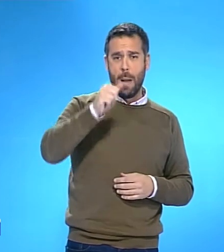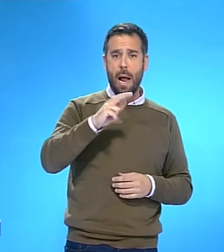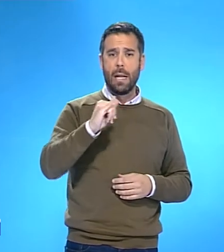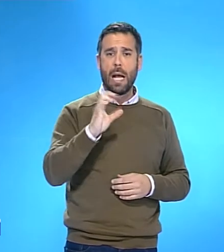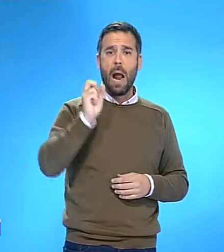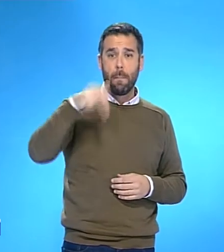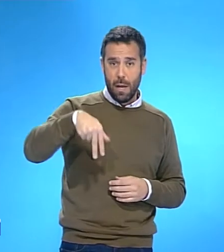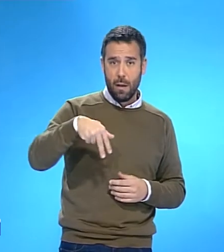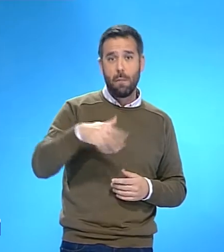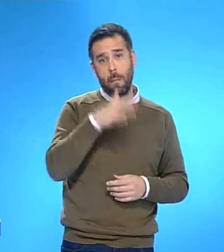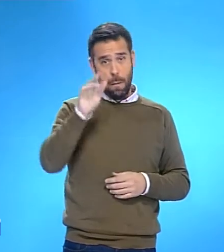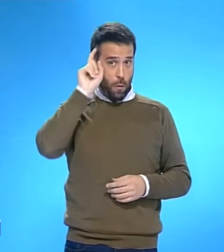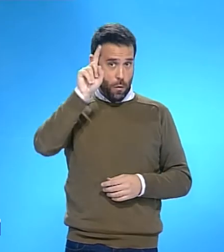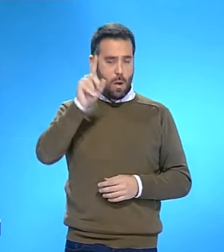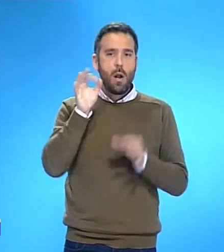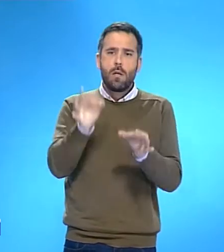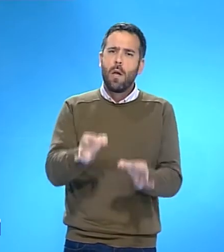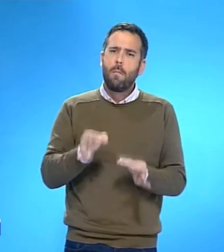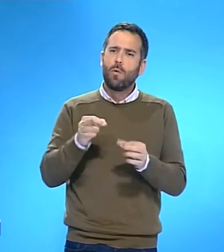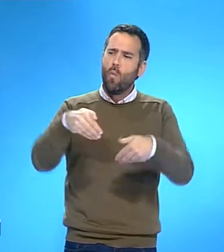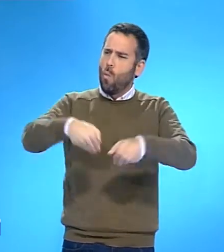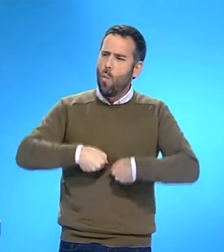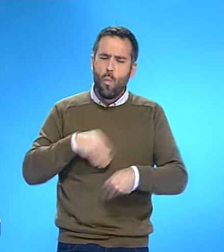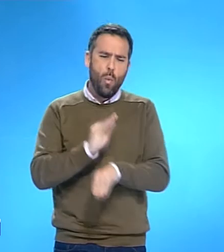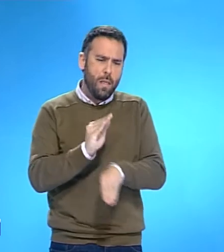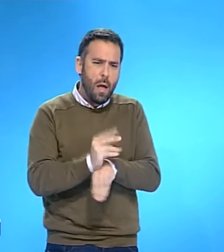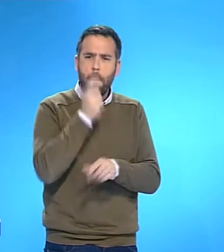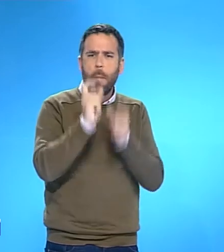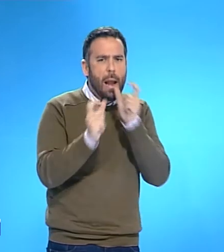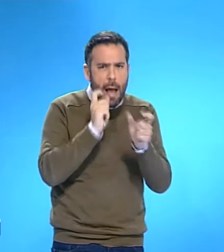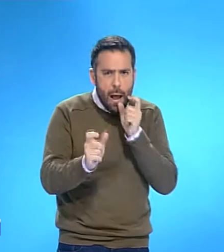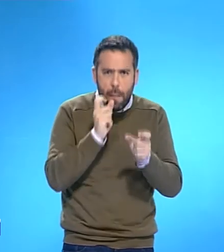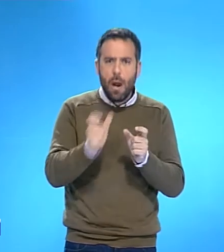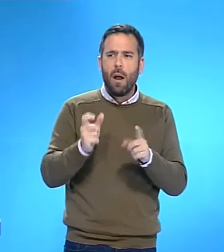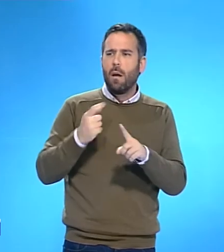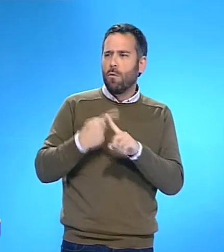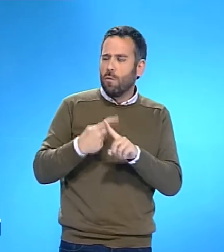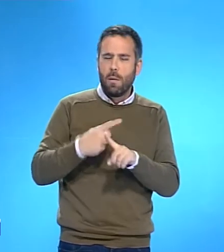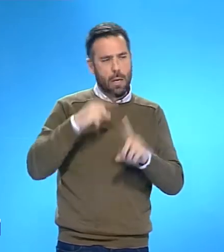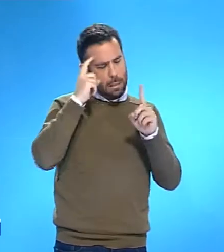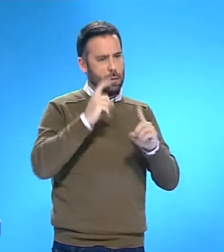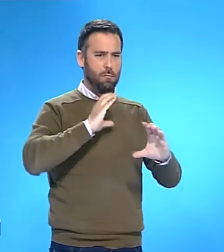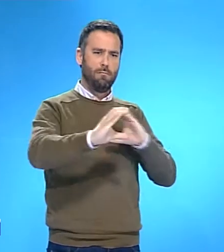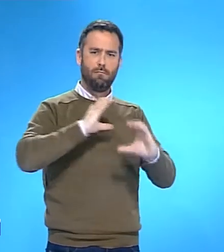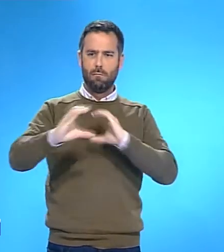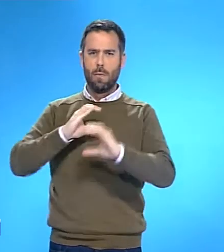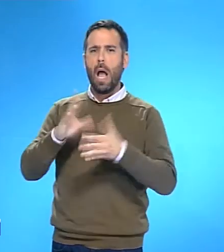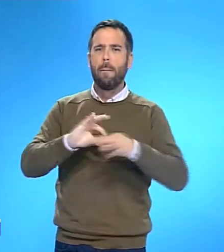Mari Carmen, su profesora de lengua, y también a su seño, la que siempre se ocupaba de él y le enseñaba palabras nuevas con las